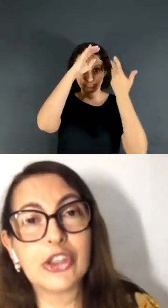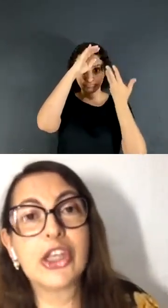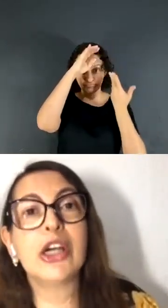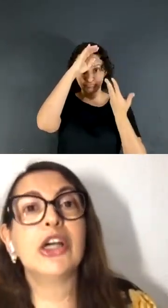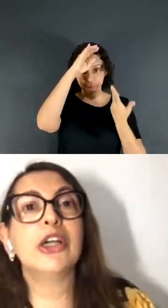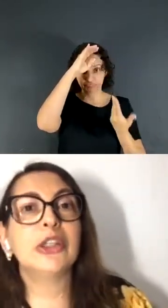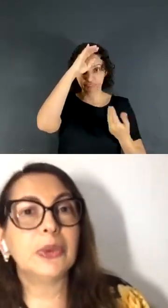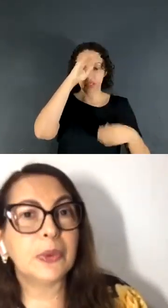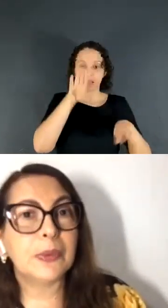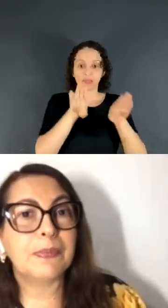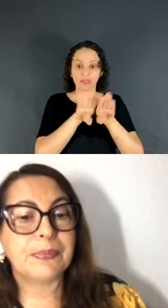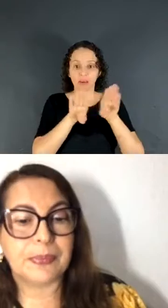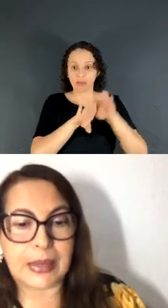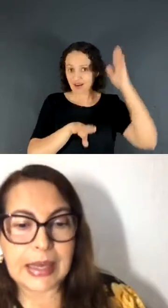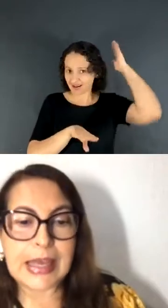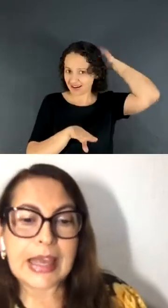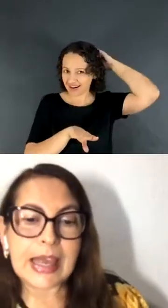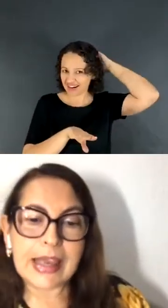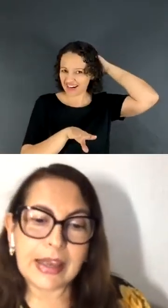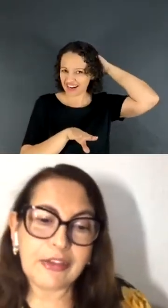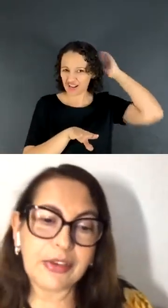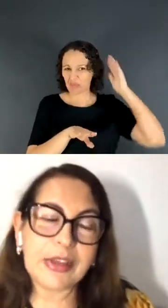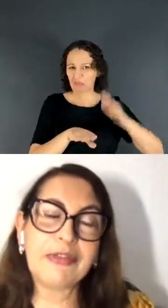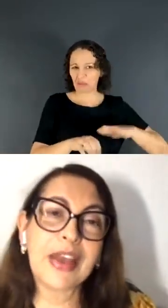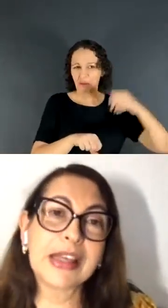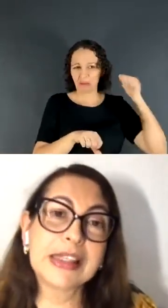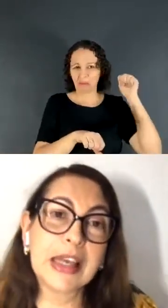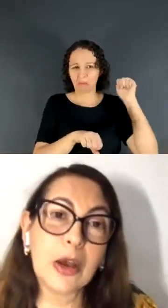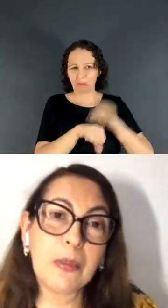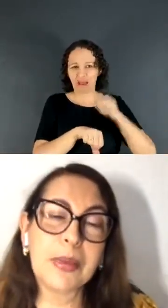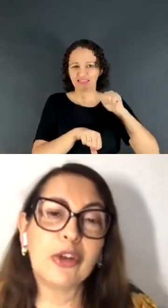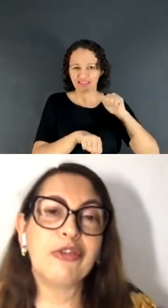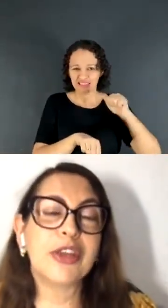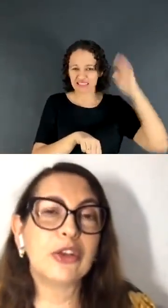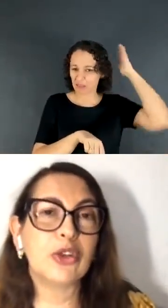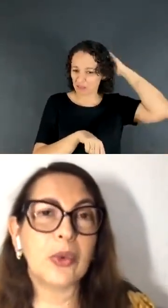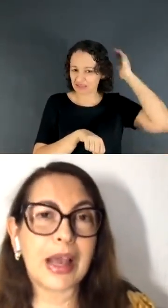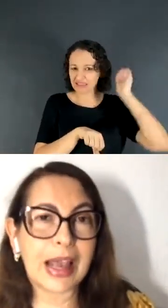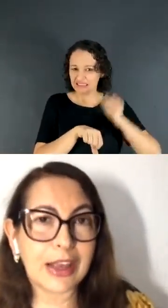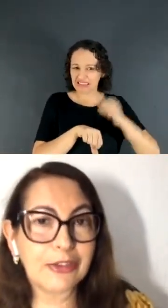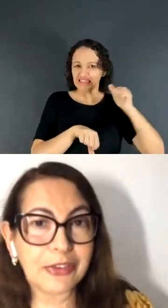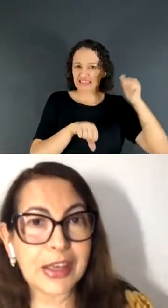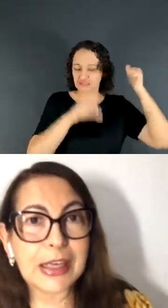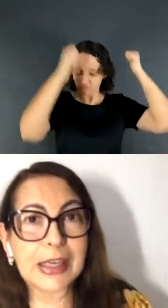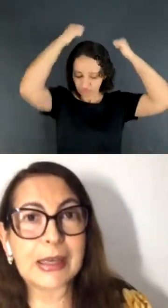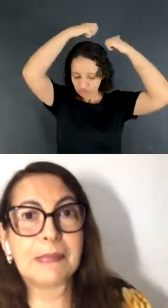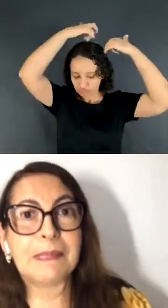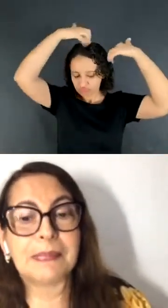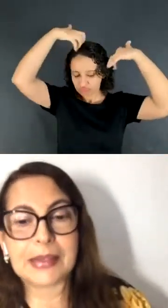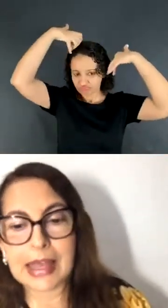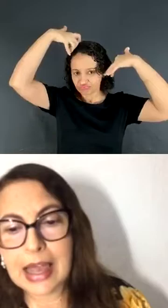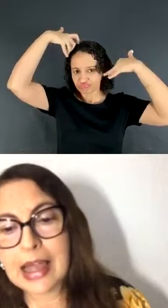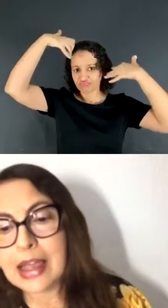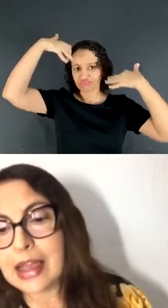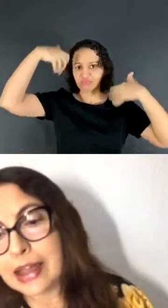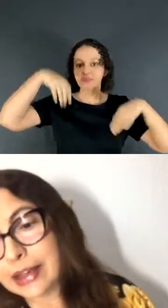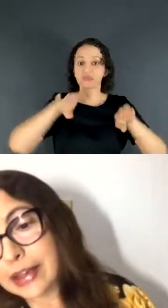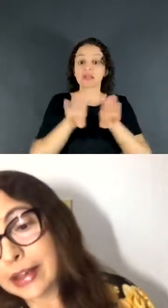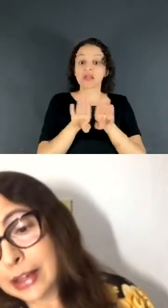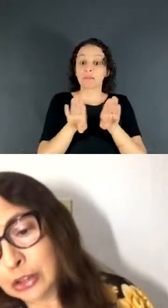Traumatismo craniano, né? Infecção pelo vírus do HIV,